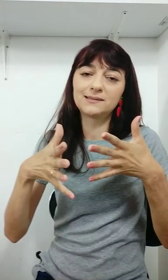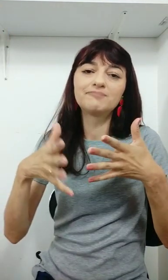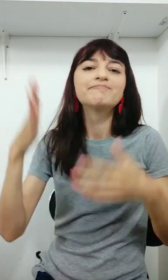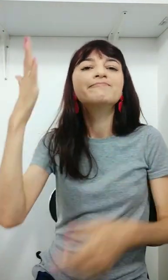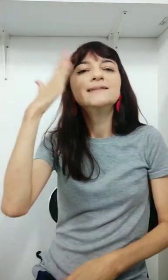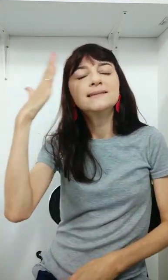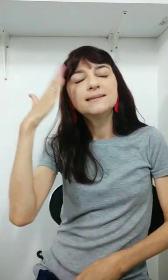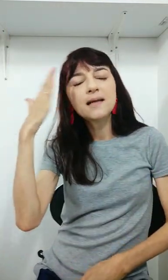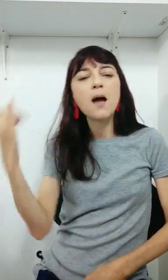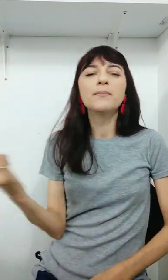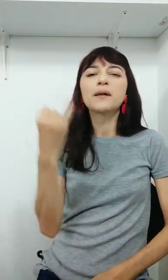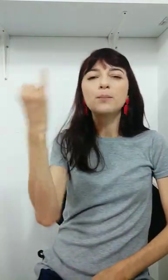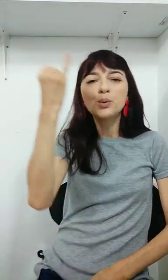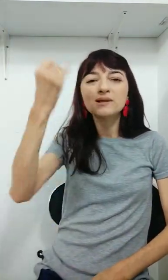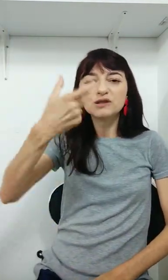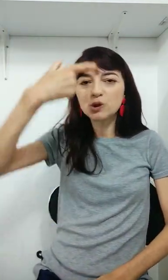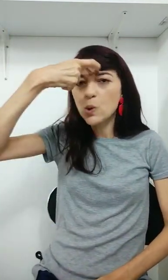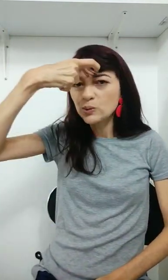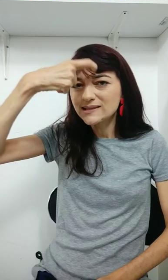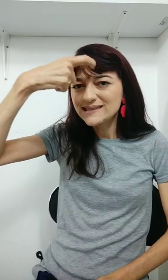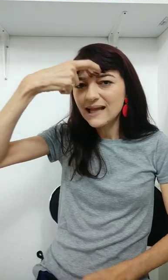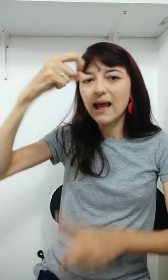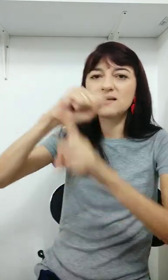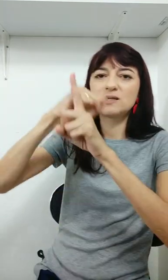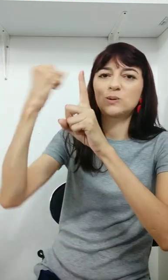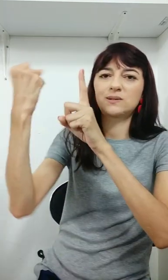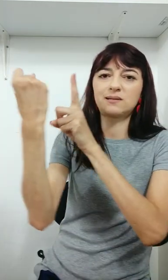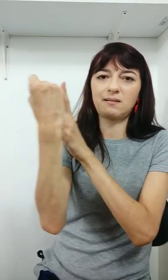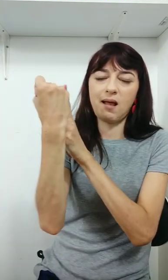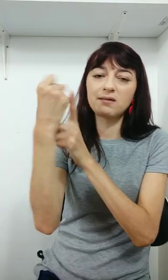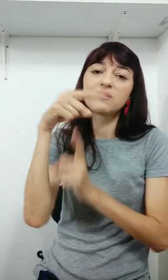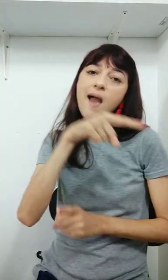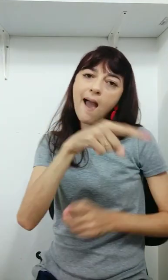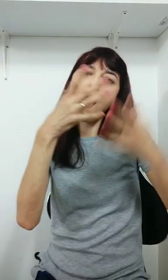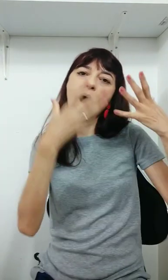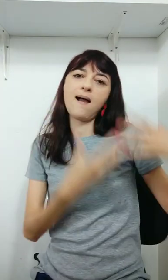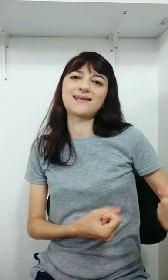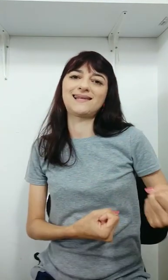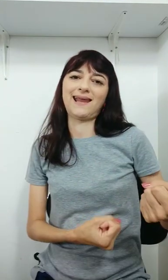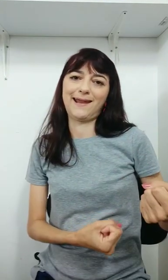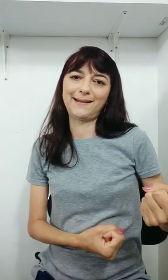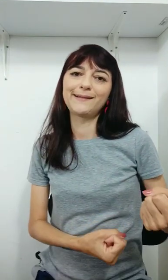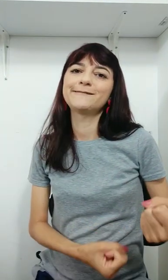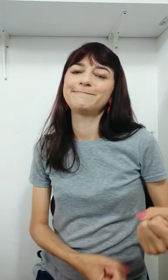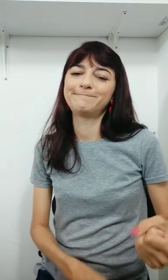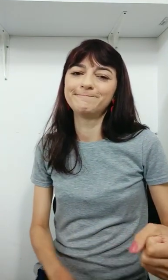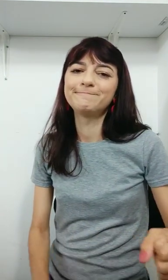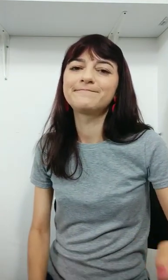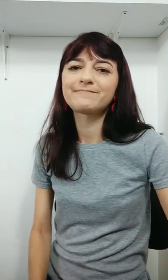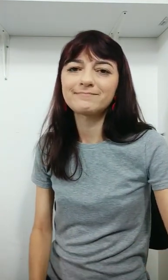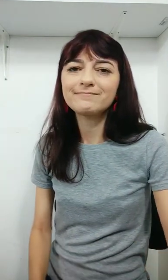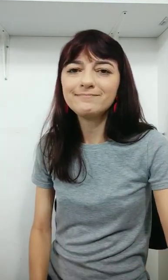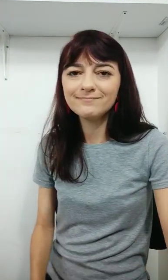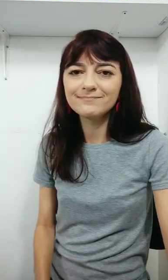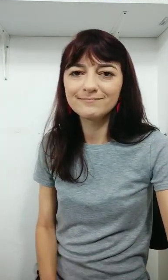forma voluntária, tá? Eu já vi acontecer isso, né? E é importante que vocês tenham essa consciência